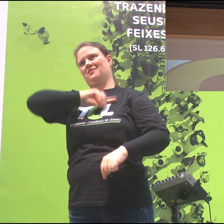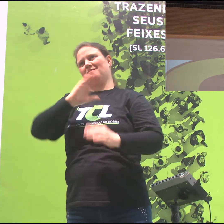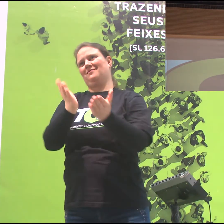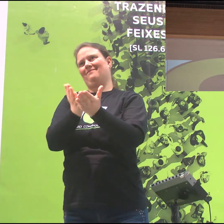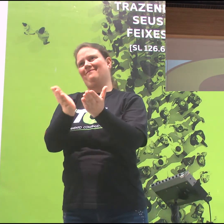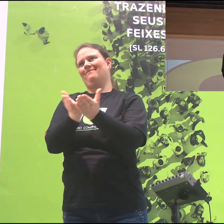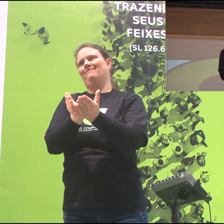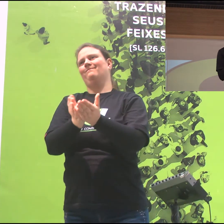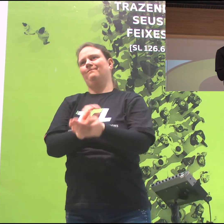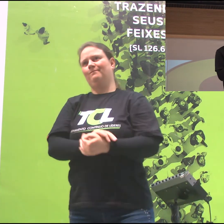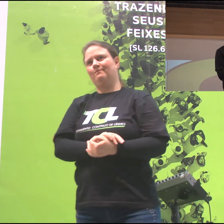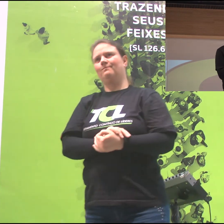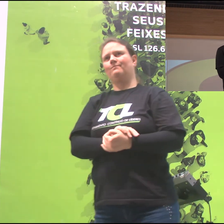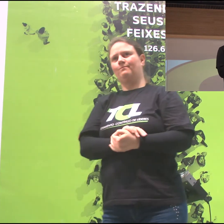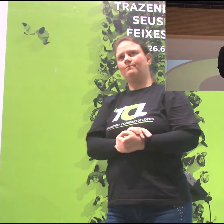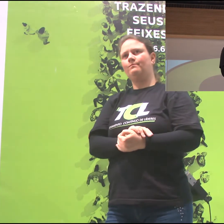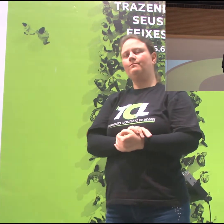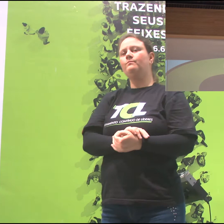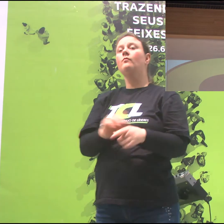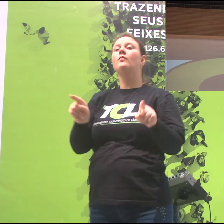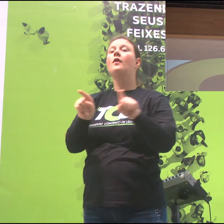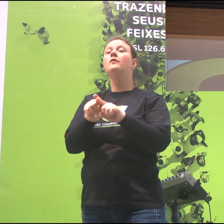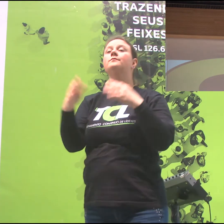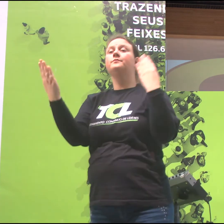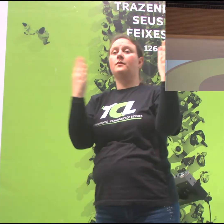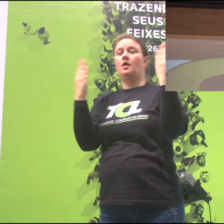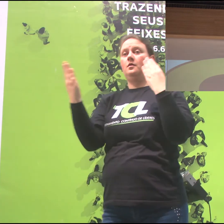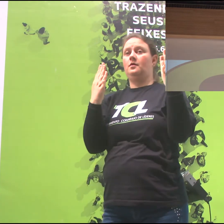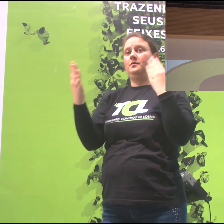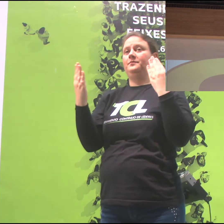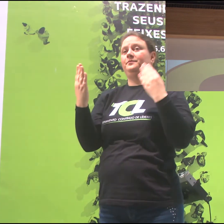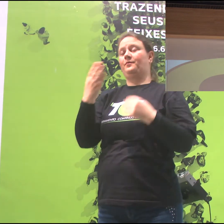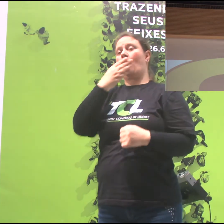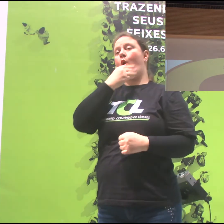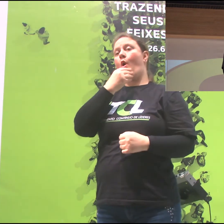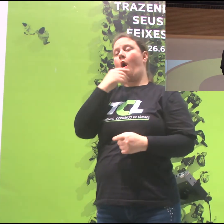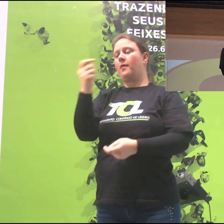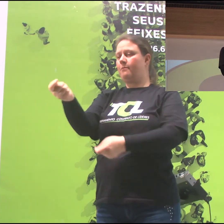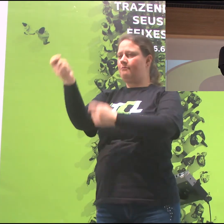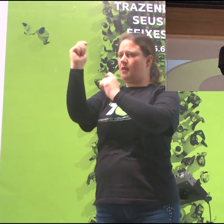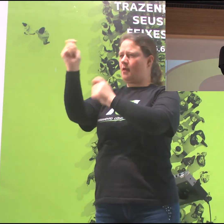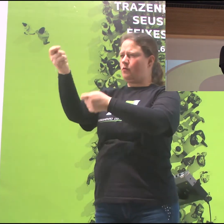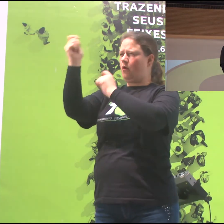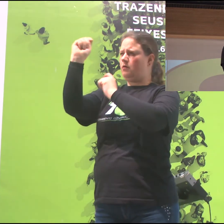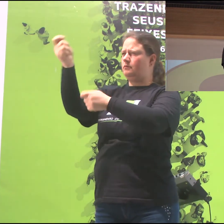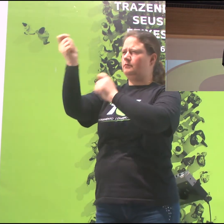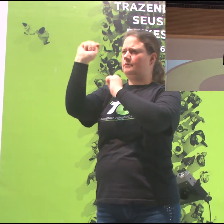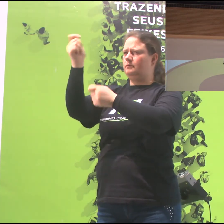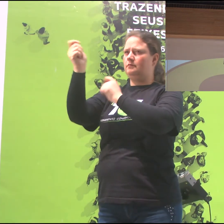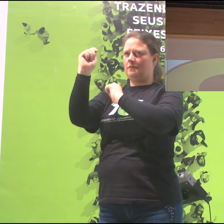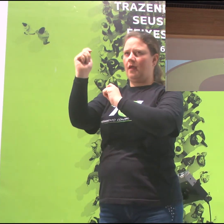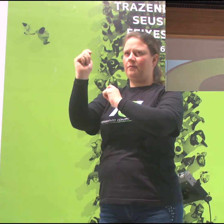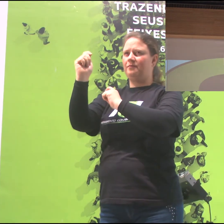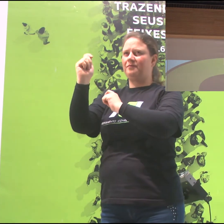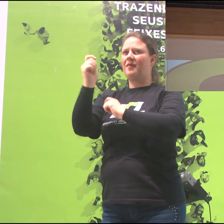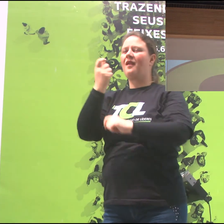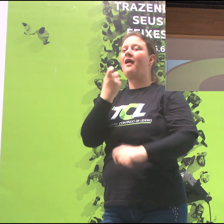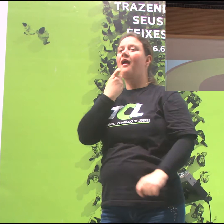mas serve aqui, tá? Um peixe só come uma isca artificial quando não conhece uma comida de verdade.